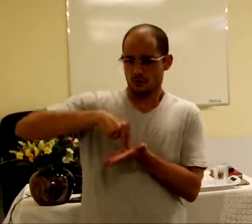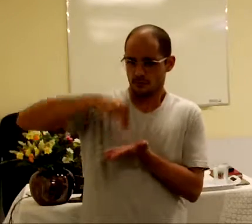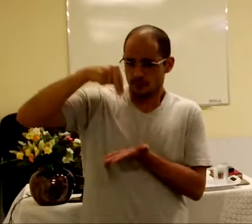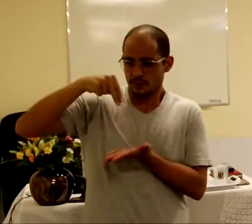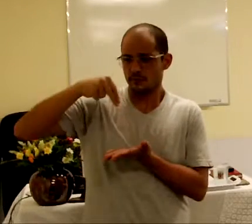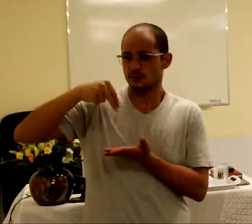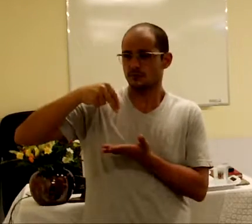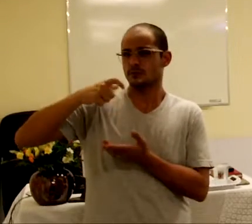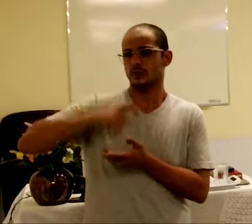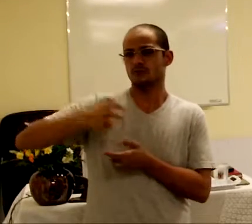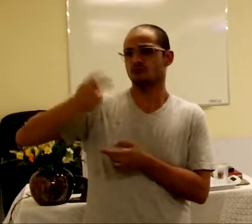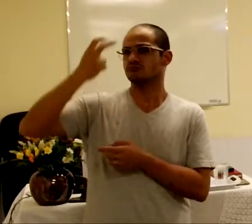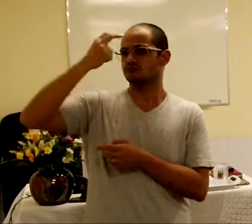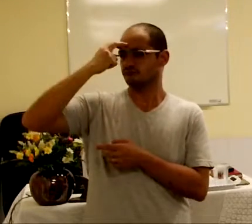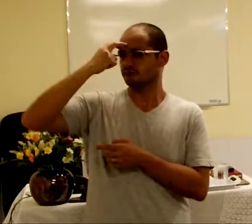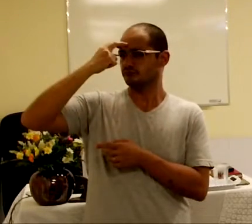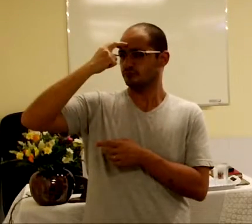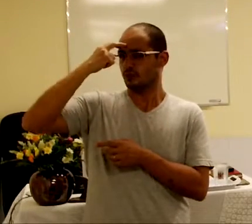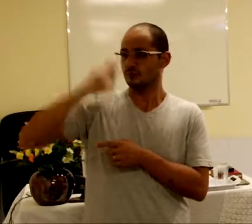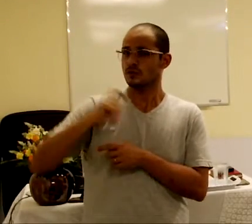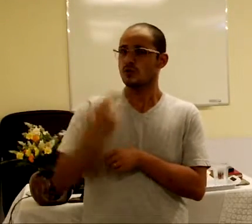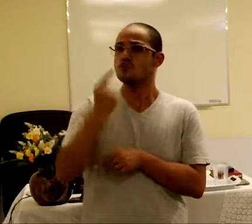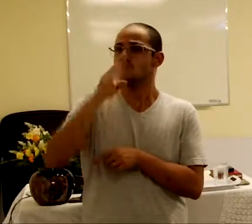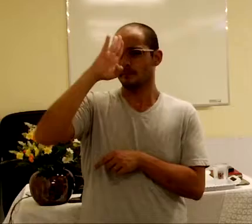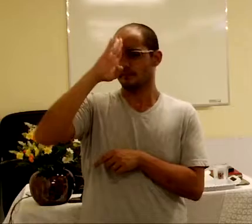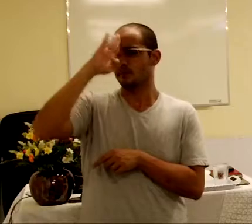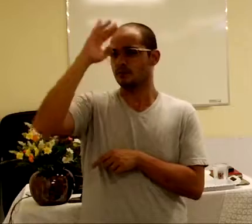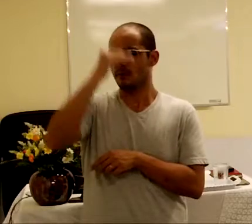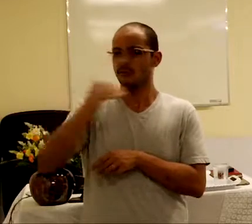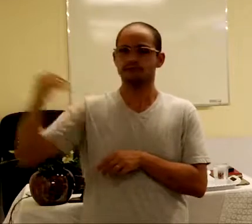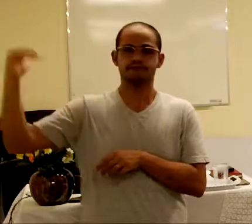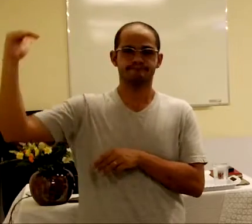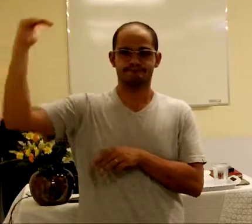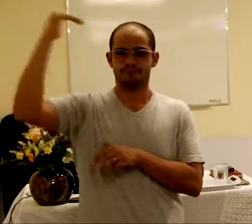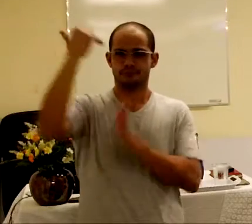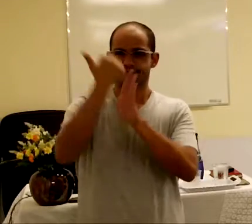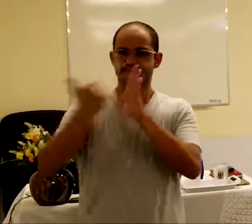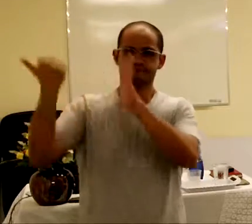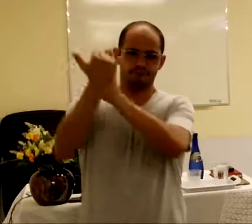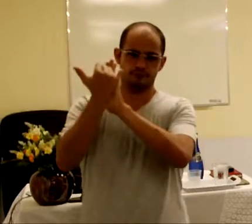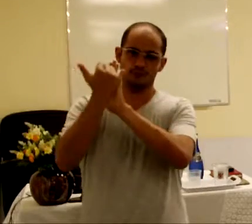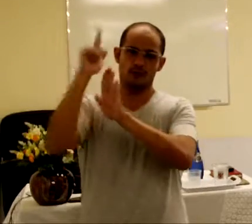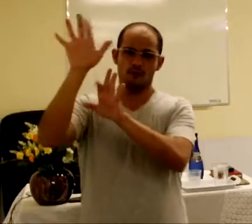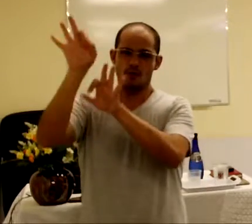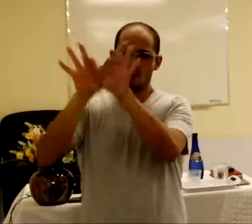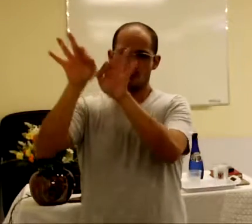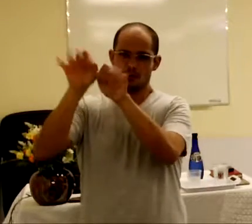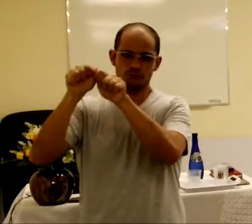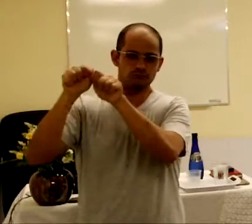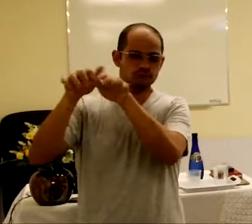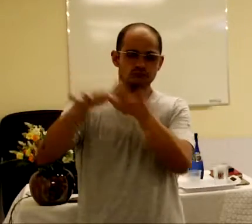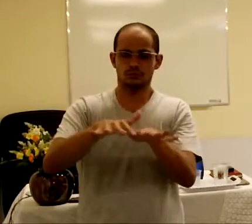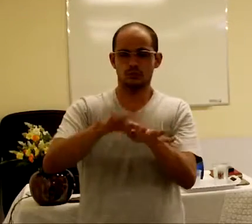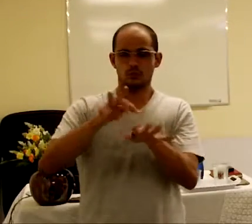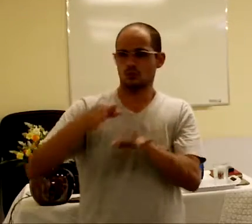que é suprema, que é superior, que gerencia, que administra, que coordena as outras